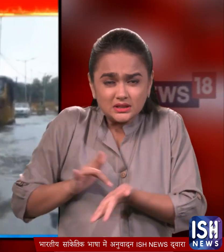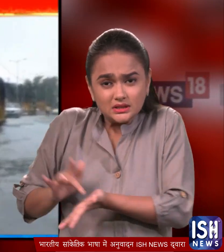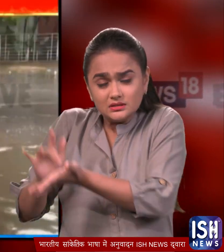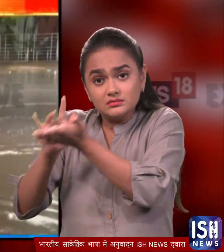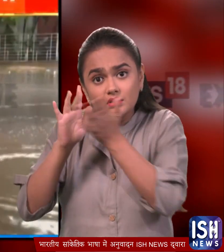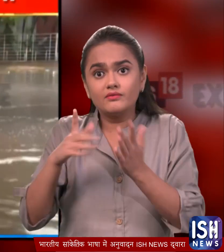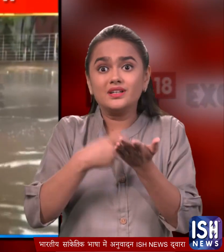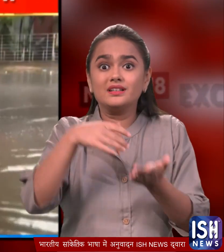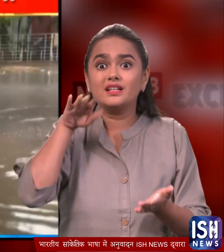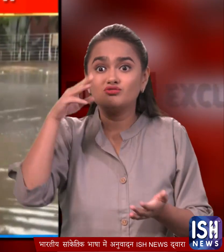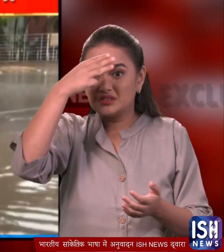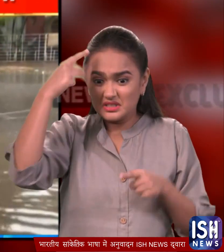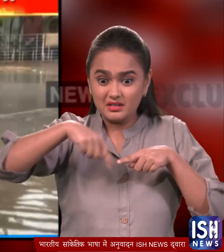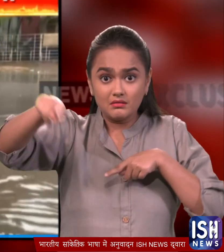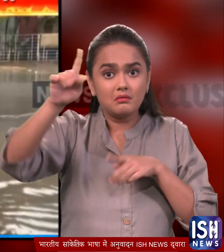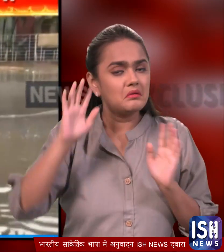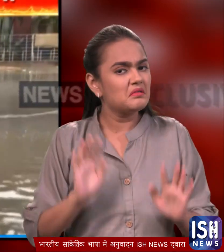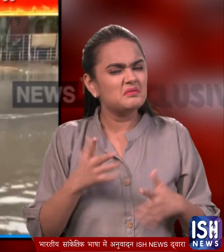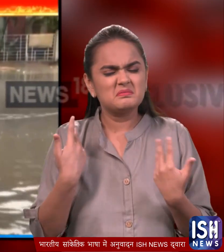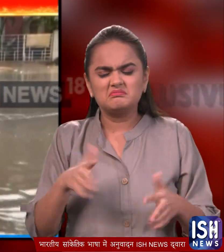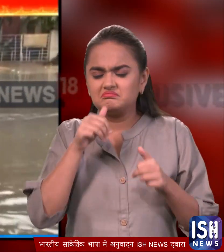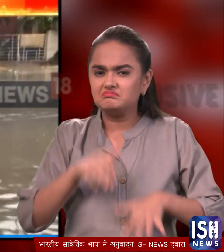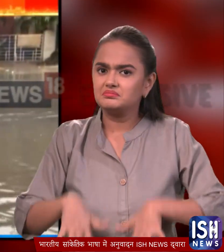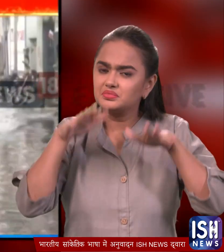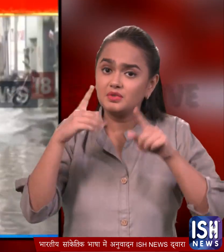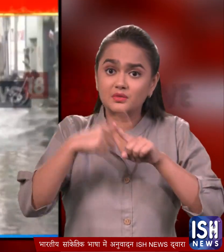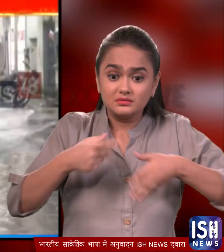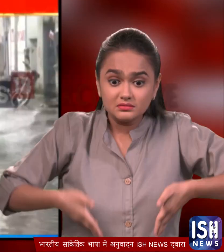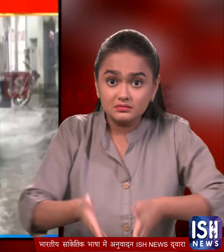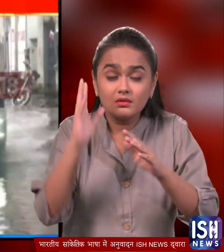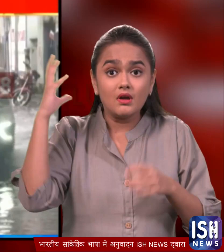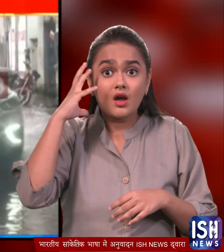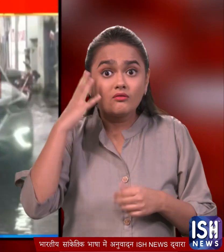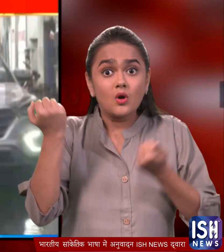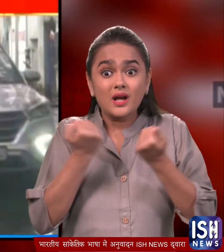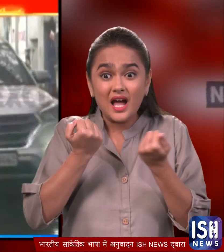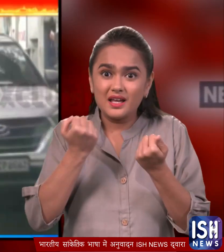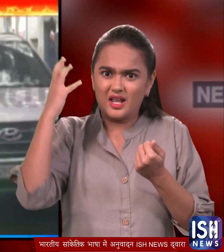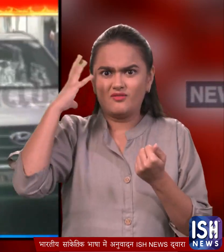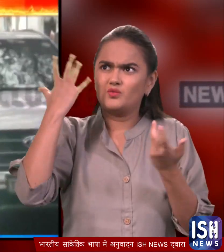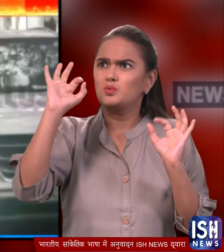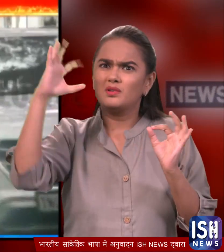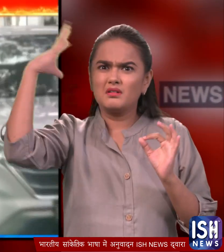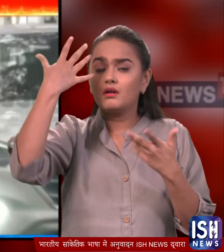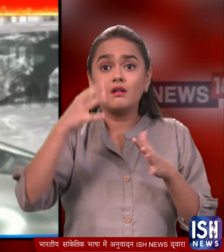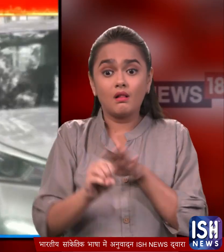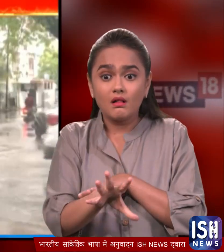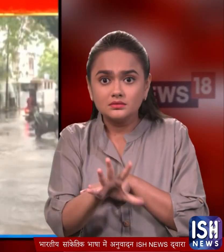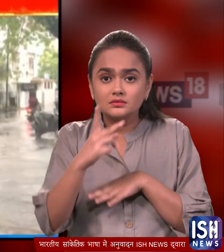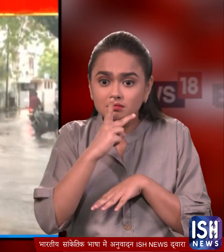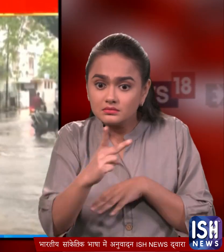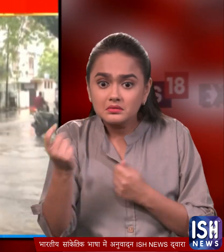झेल रहे हैं। राजधानी चेन्नई की रफ्तार पर भी बादल ब्रेक लगा चुके हैं। सड़कों पर दोपहर के वक्त ही गाड़ियों को हेडलाइट जलाकर चलना